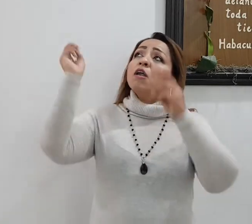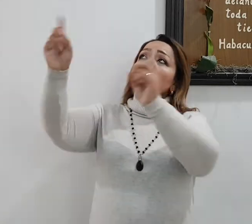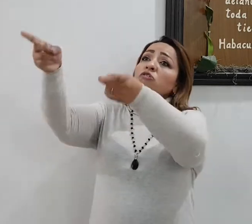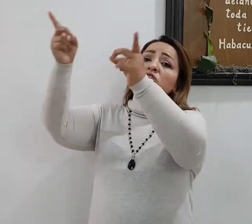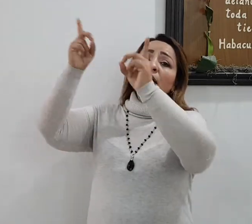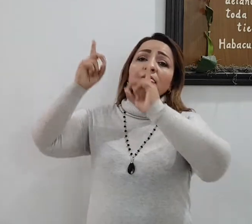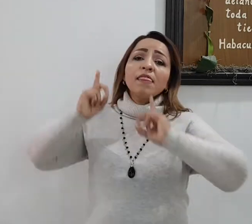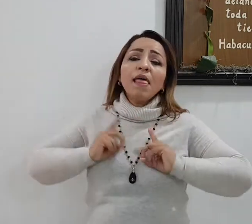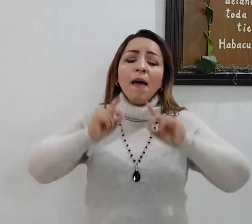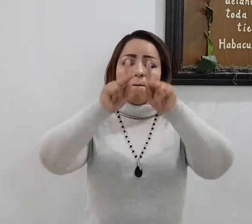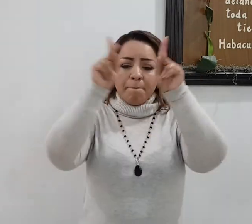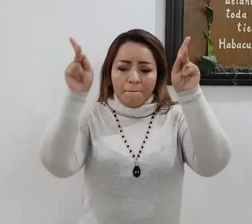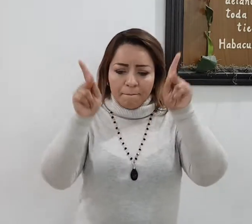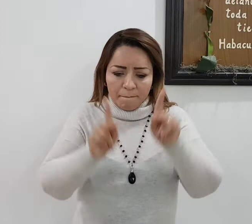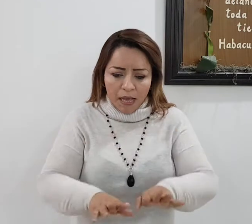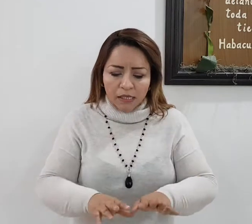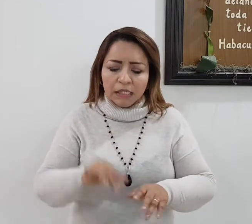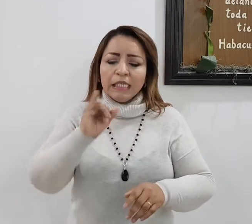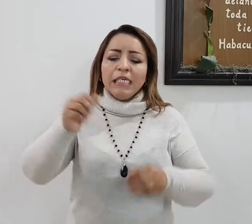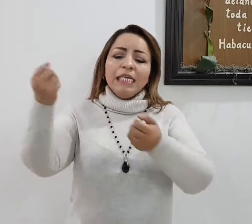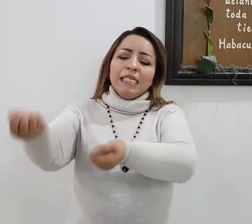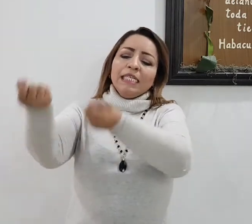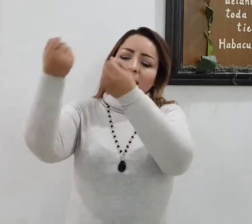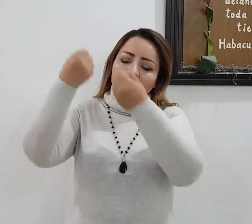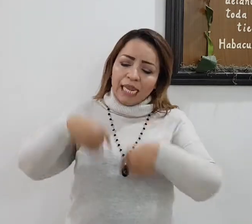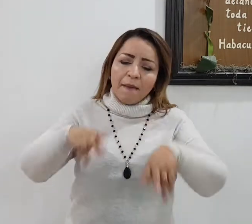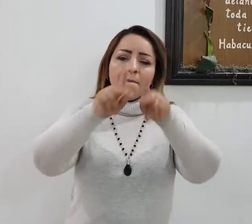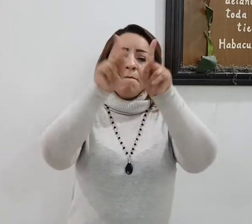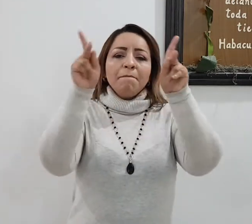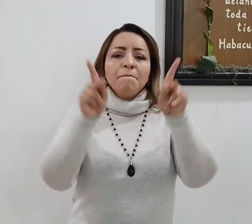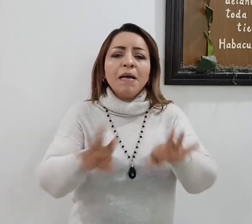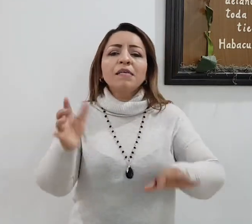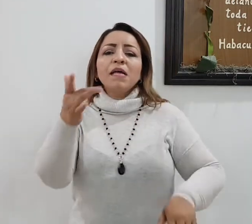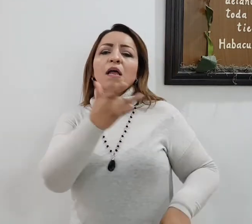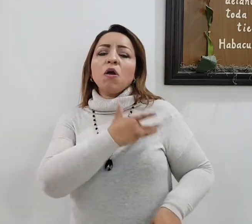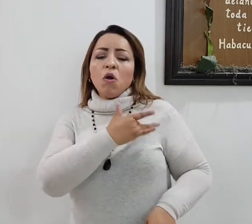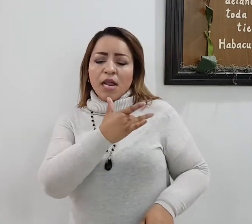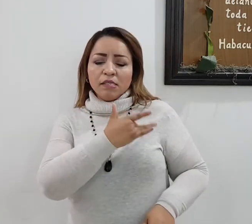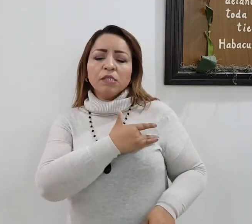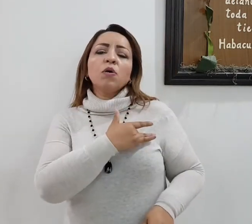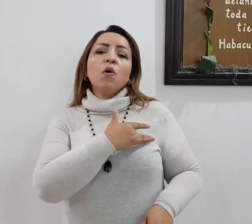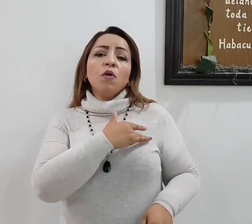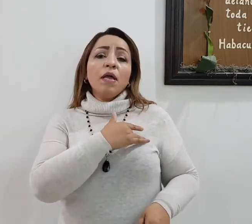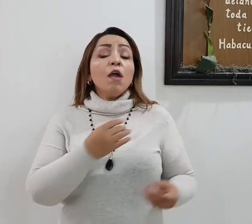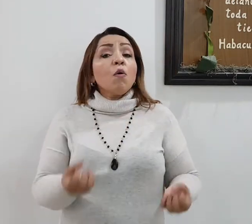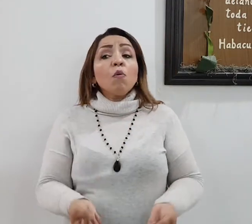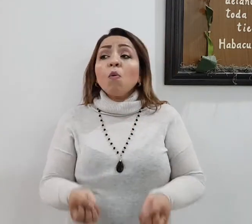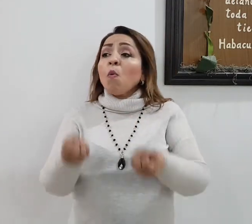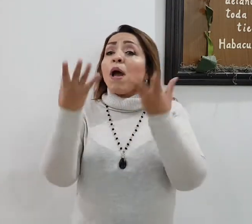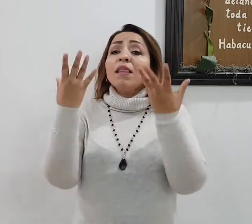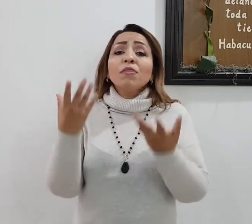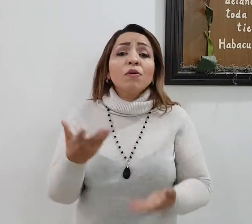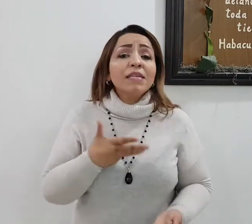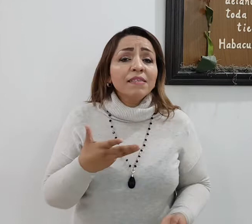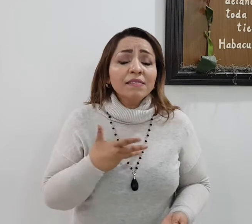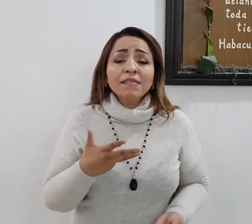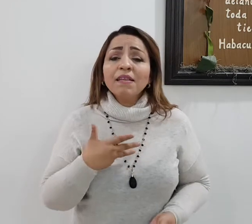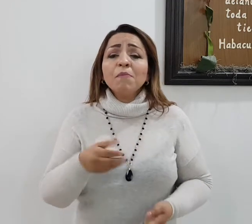corazón. ¿Cuánto necesitamos de paz, hermanos? ¿Cuánto necesitamos de esa paz que solamente